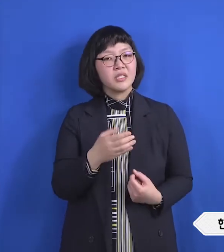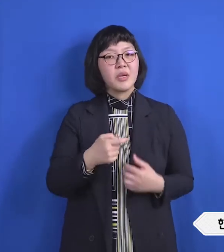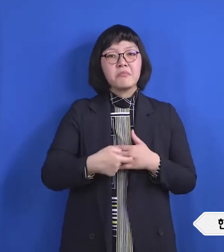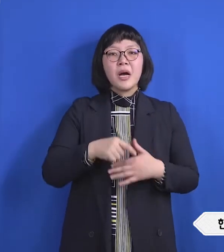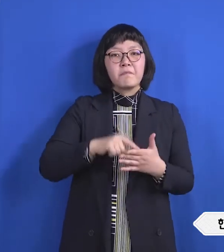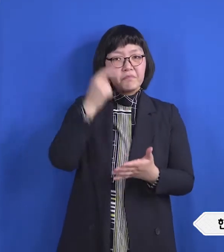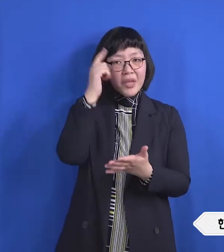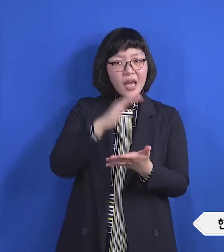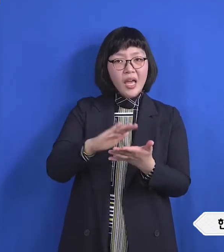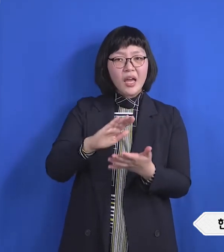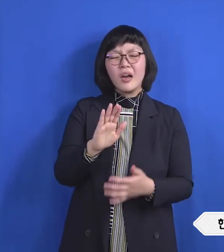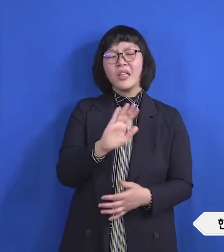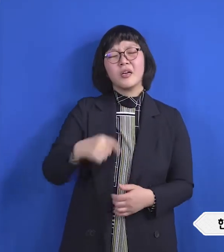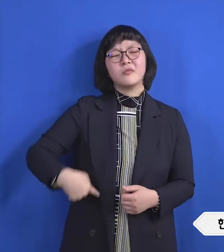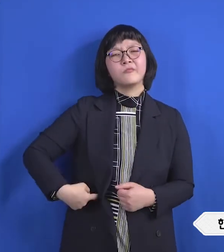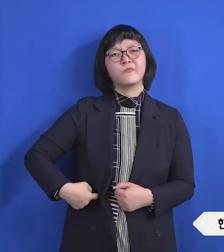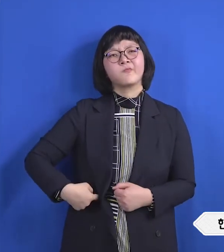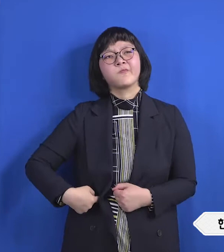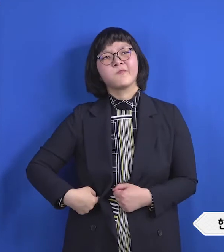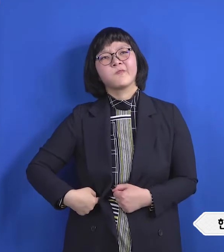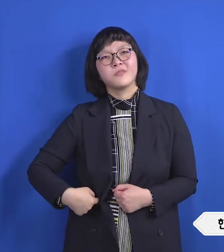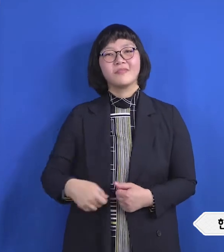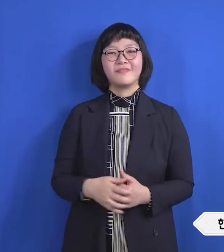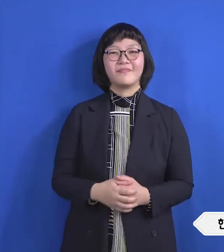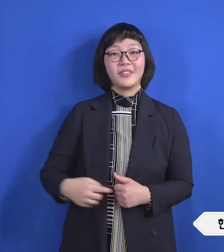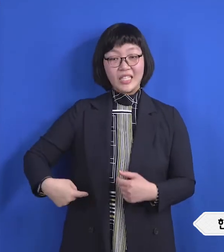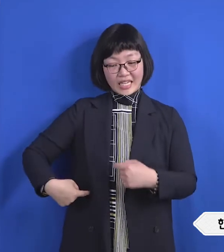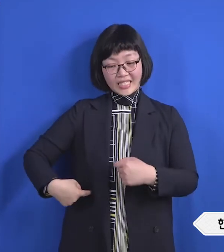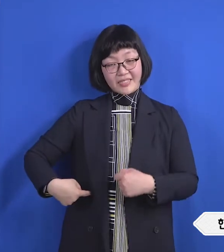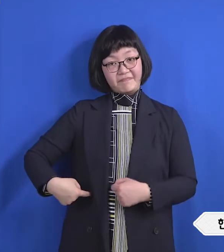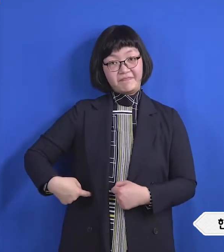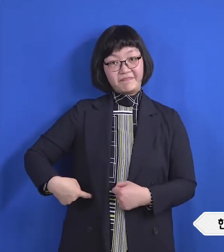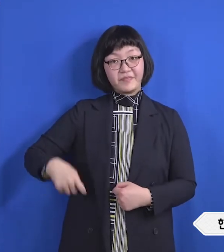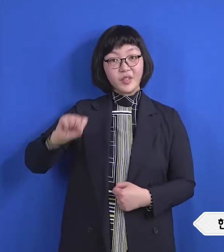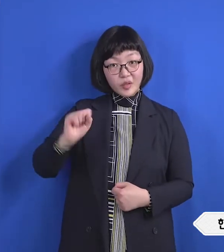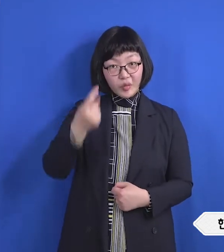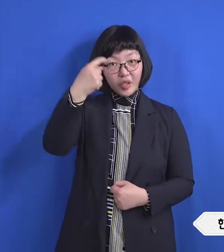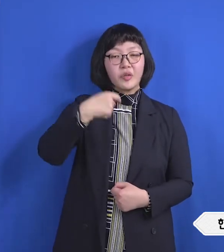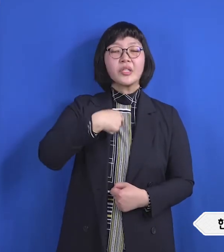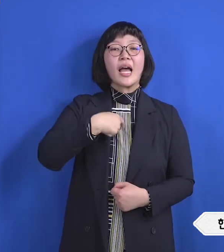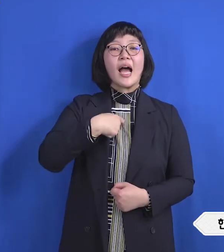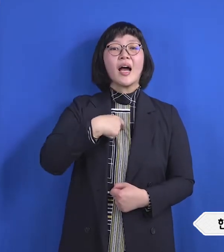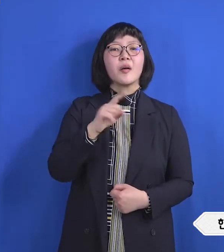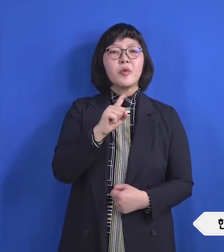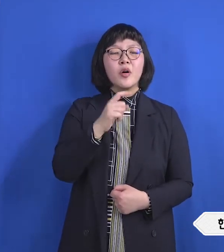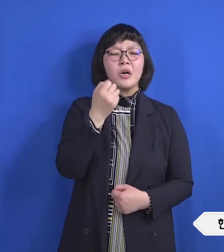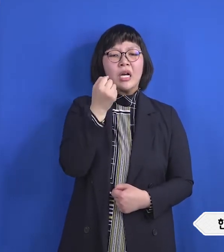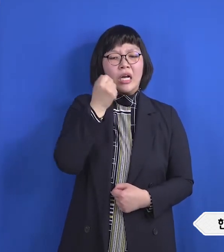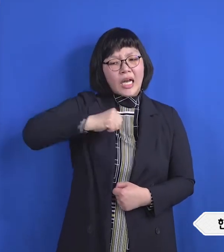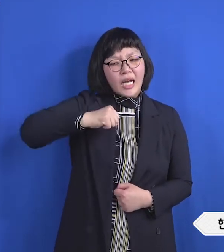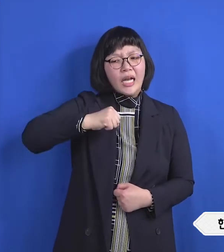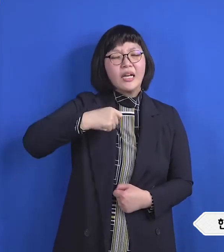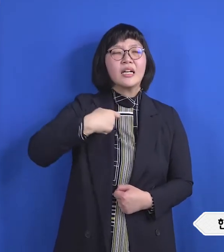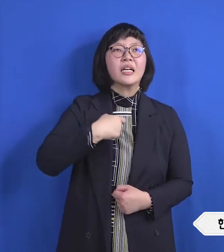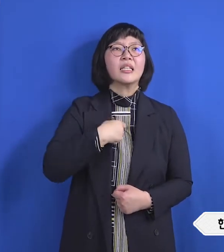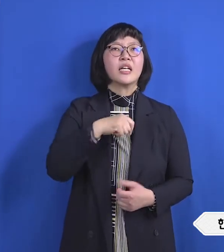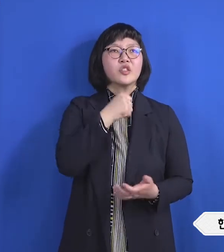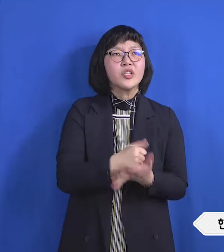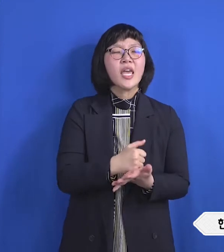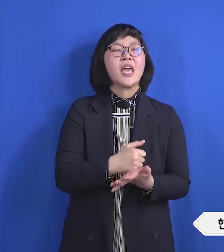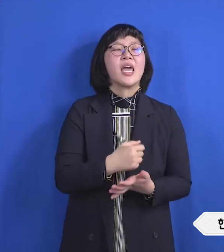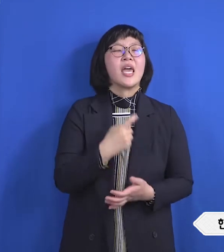불편하지요. 그렇게 양심이 작동을 해서 내가 본성의 법을 어겼다는 것을 깨우쳐